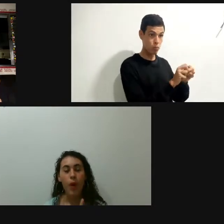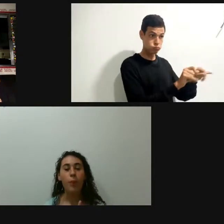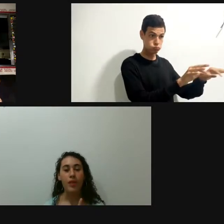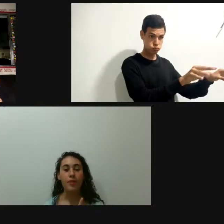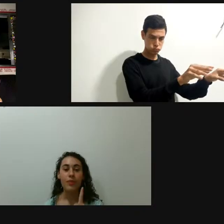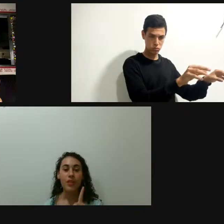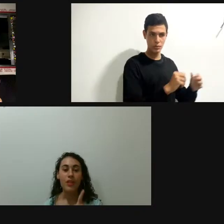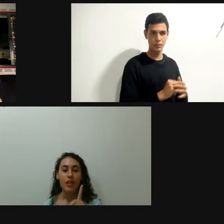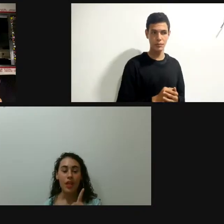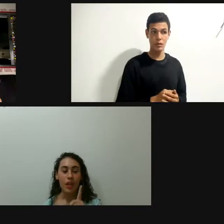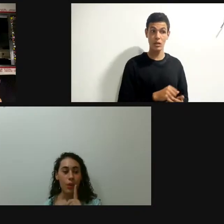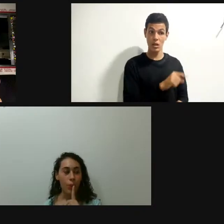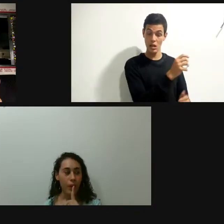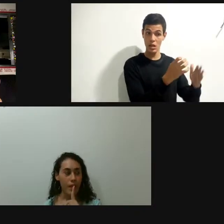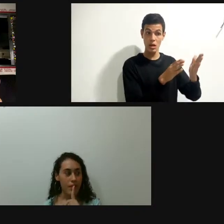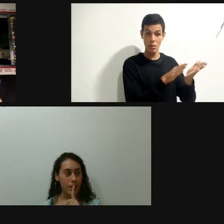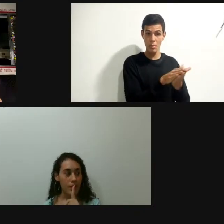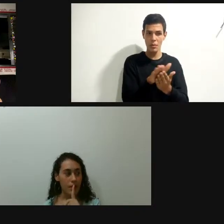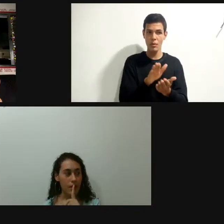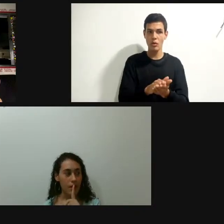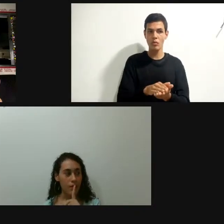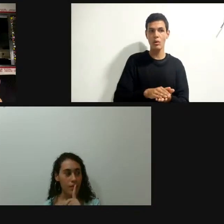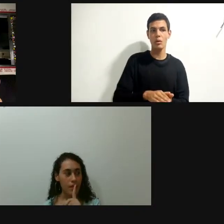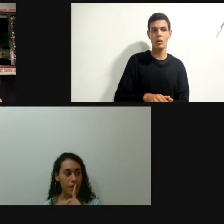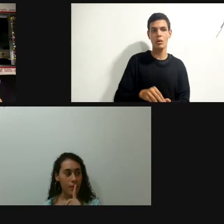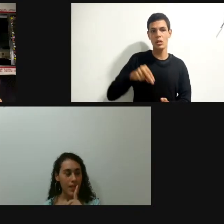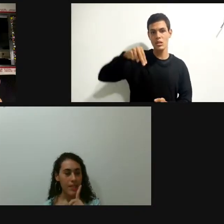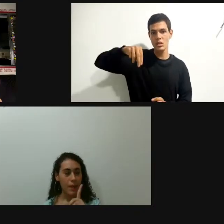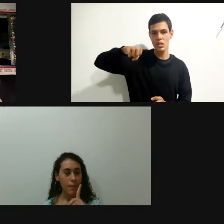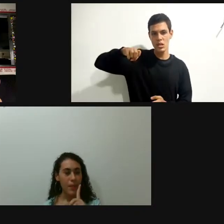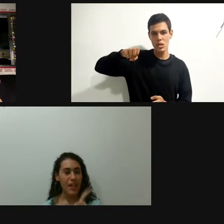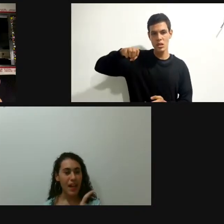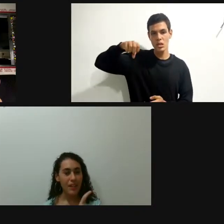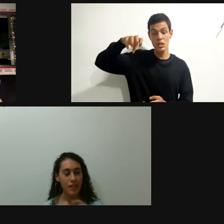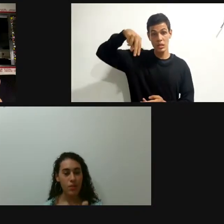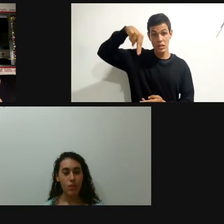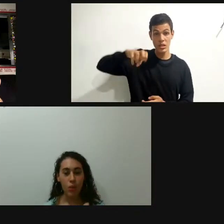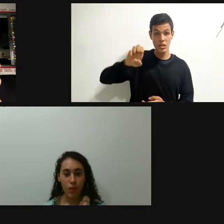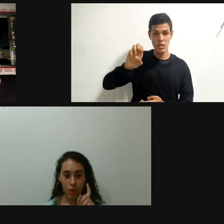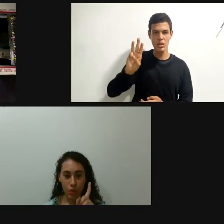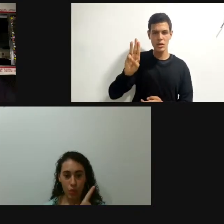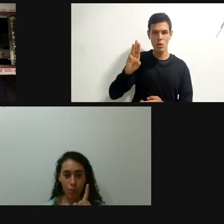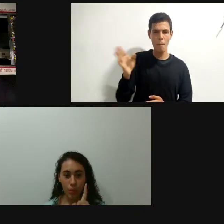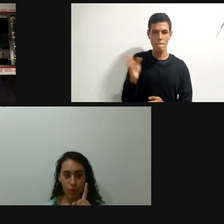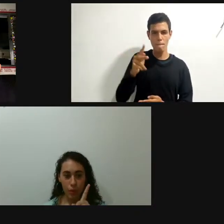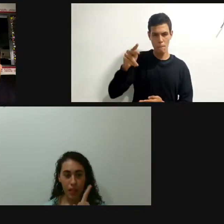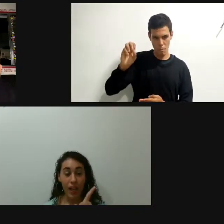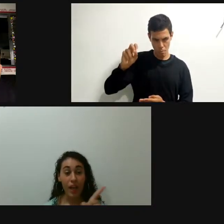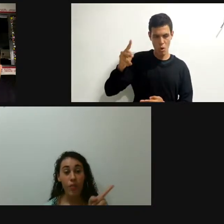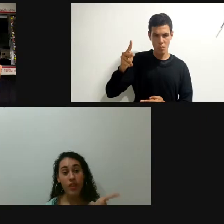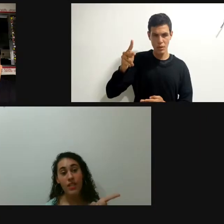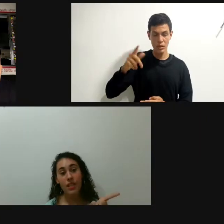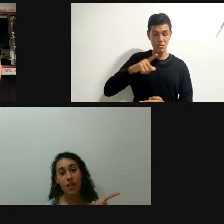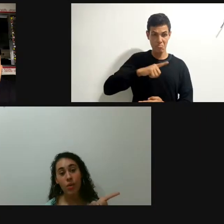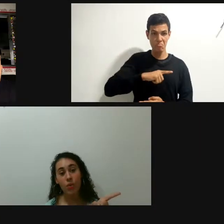New Pop. Parece que é Piratas o nome do